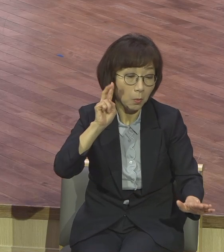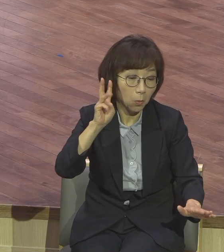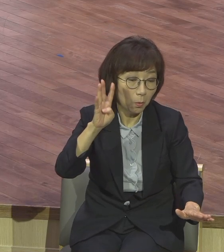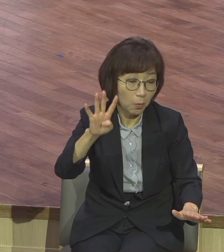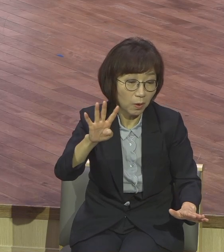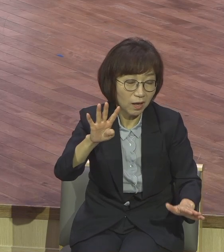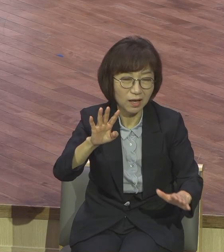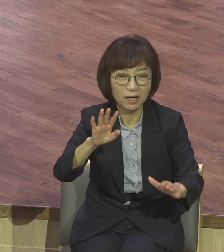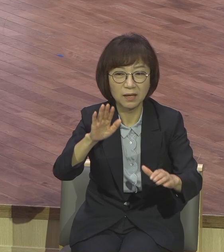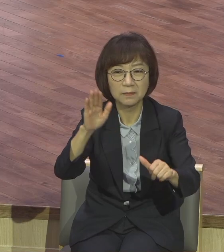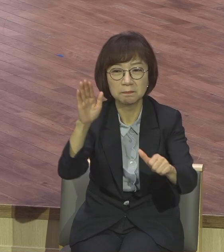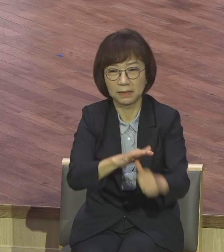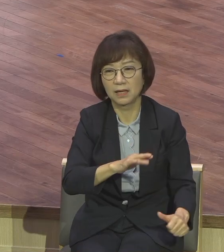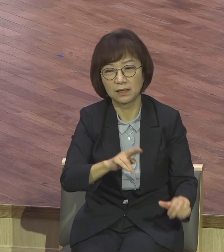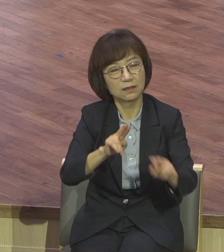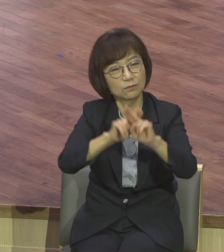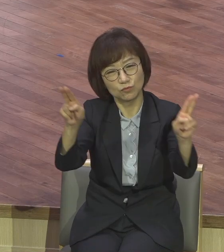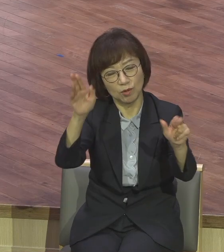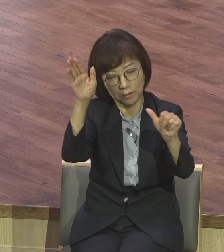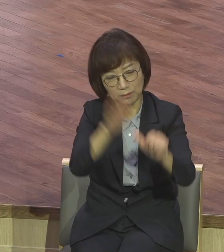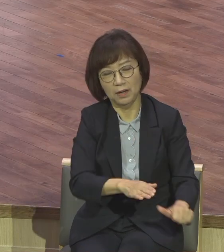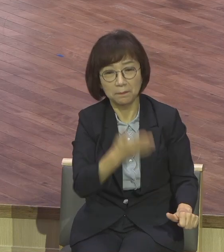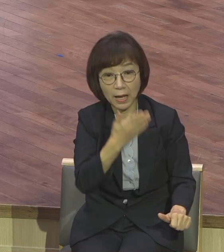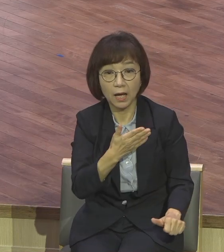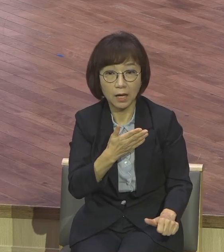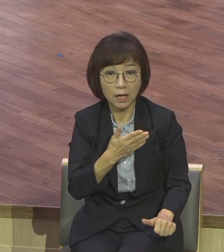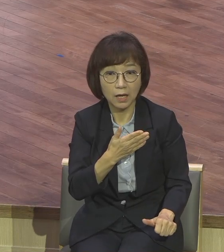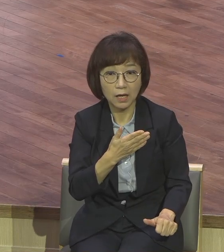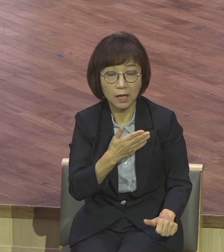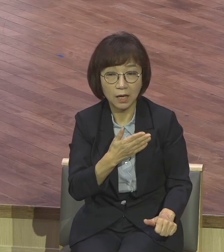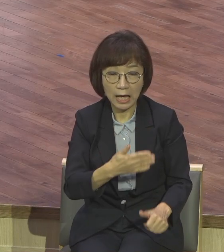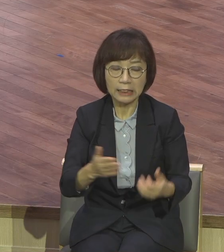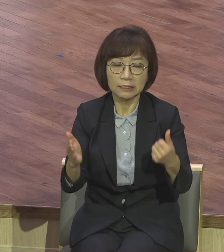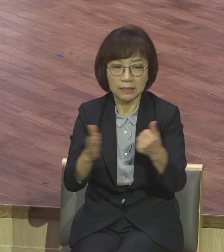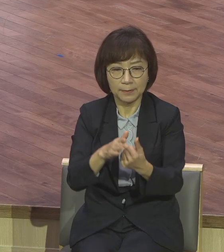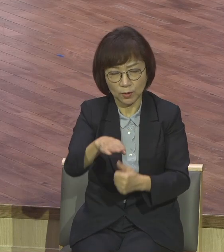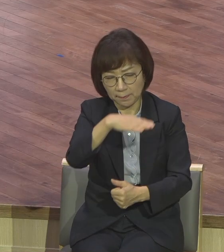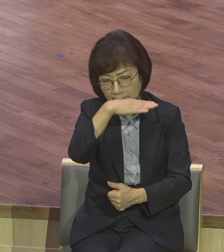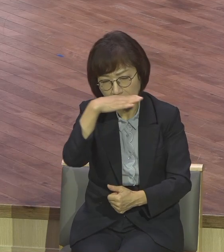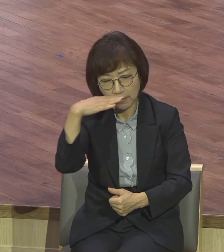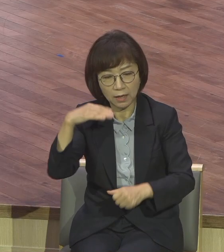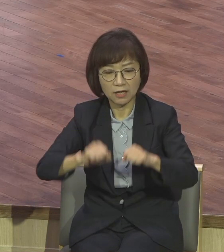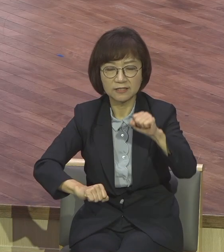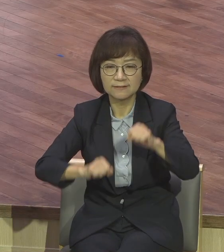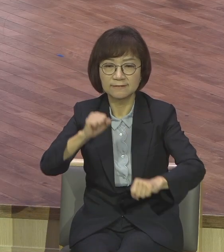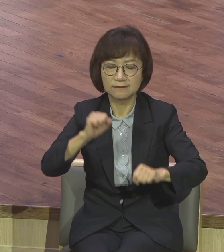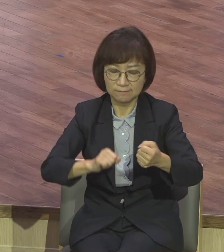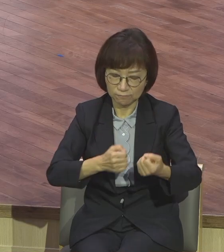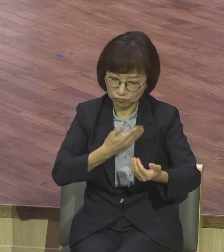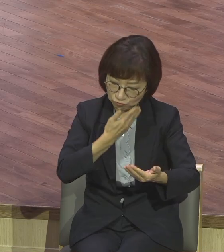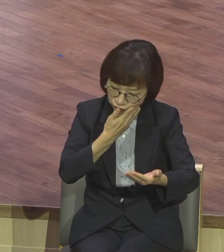똑같은 기독교인데 그래요. 이걸 주장하면서 행위를 강조하고 있습니다. 이 행위를,